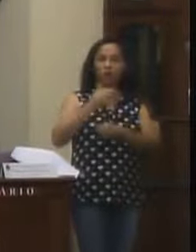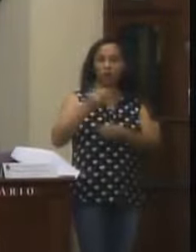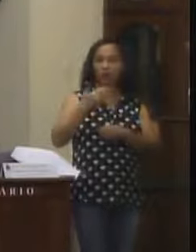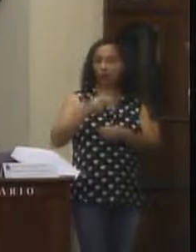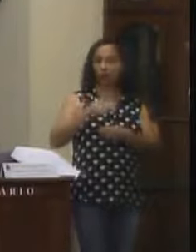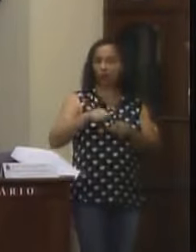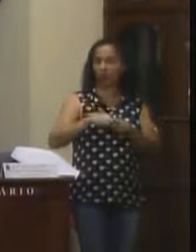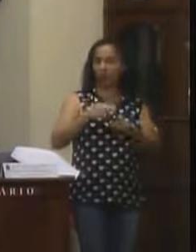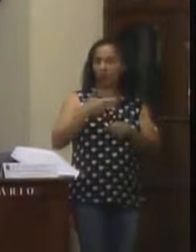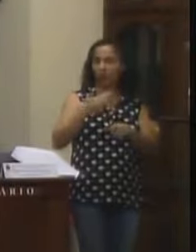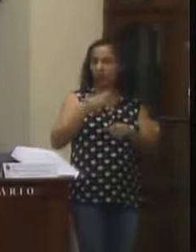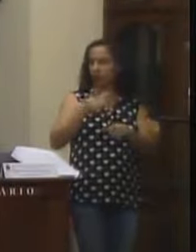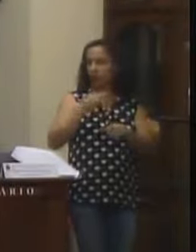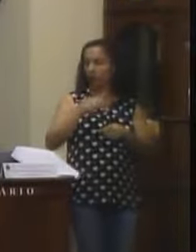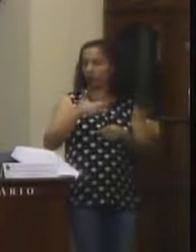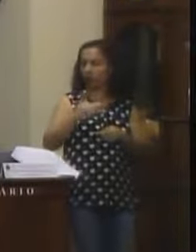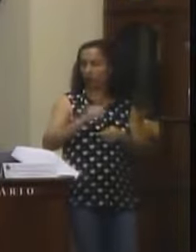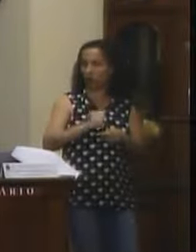ao contador